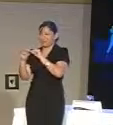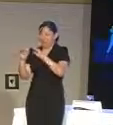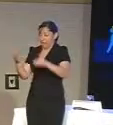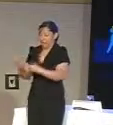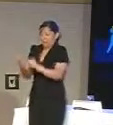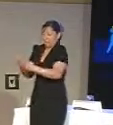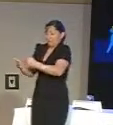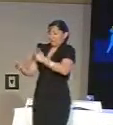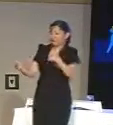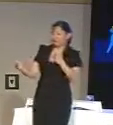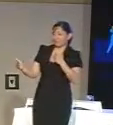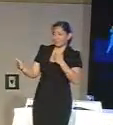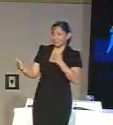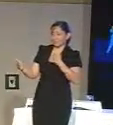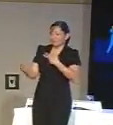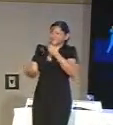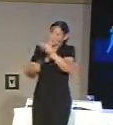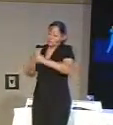servicios.